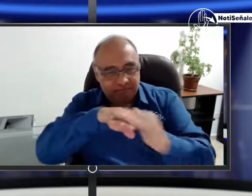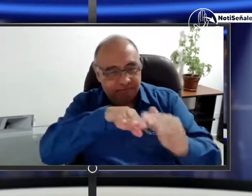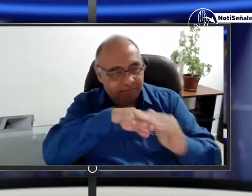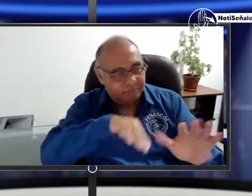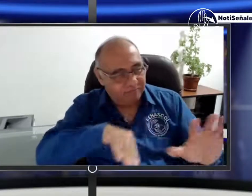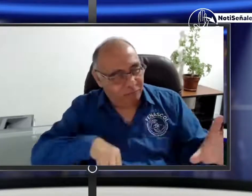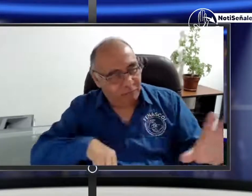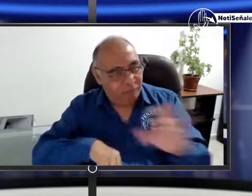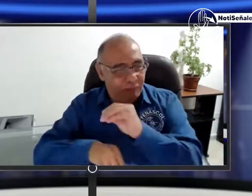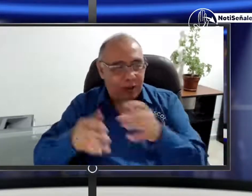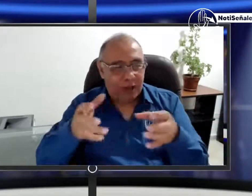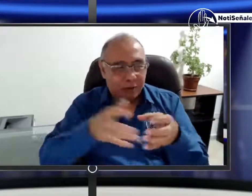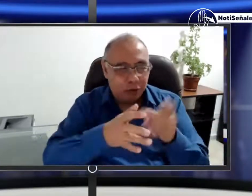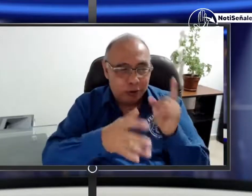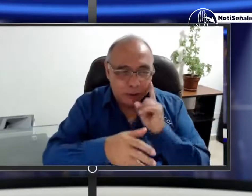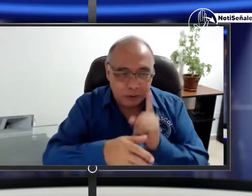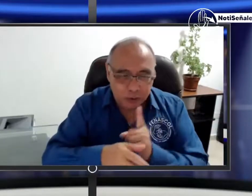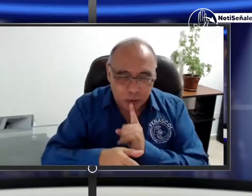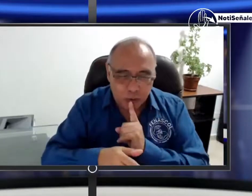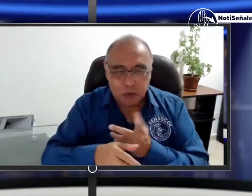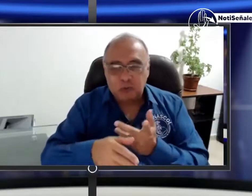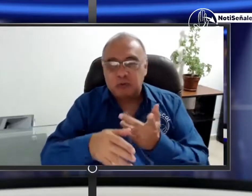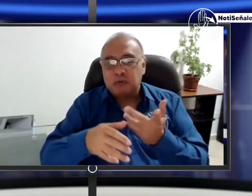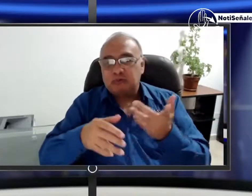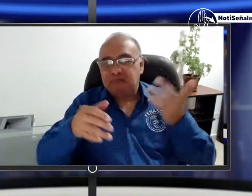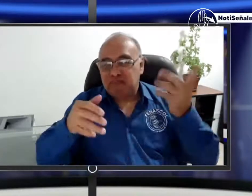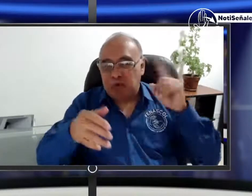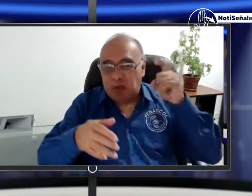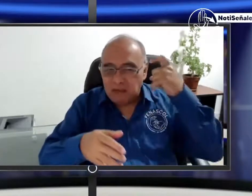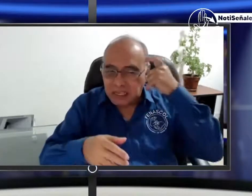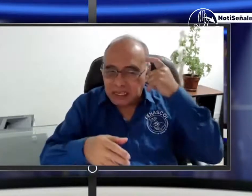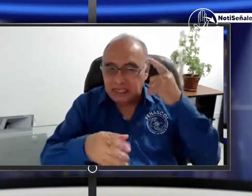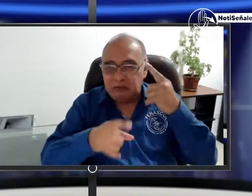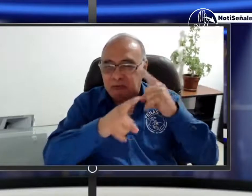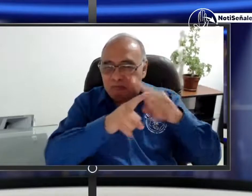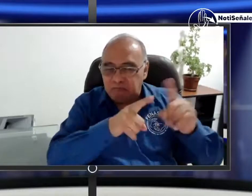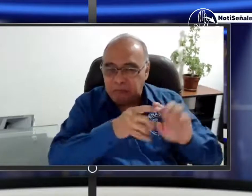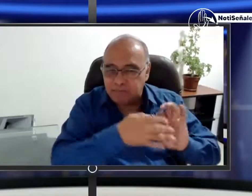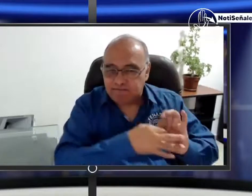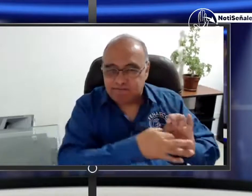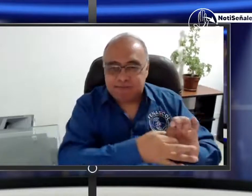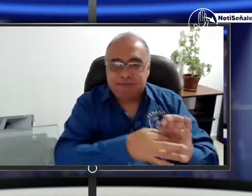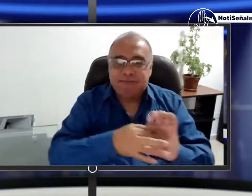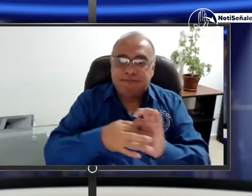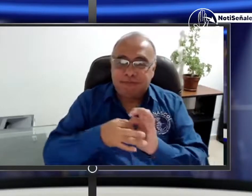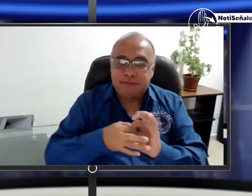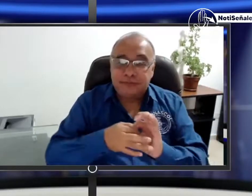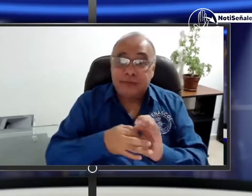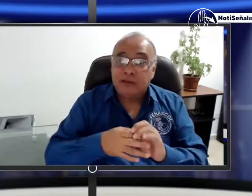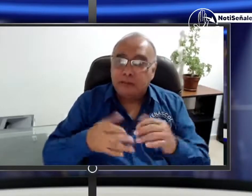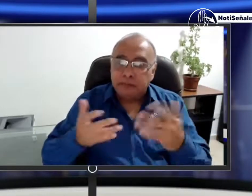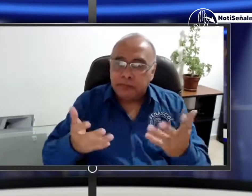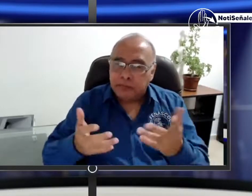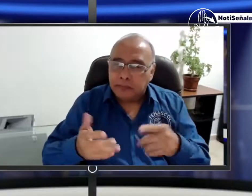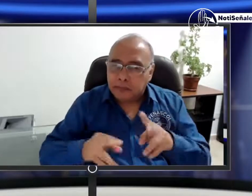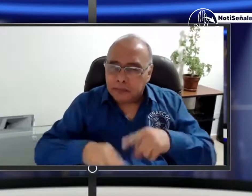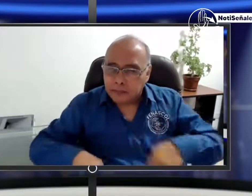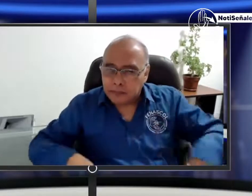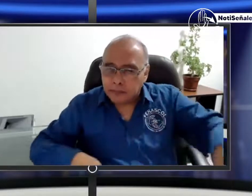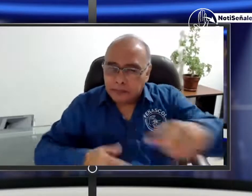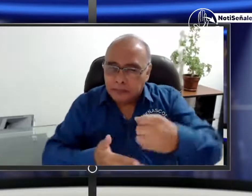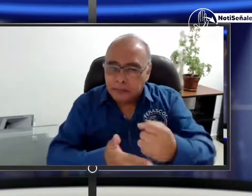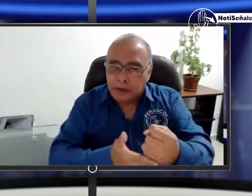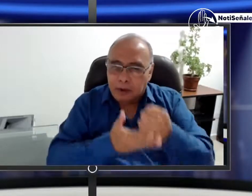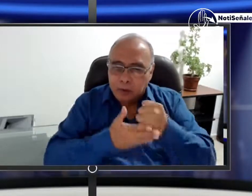w quiere hacer una invitación a todas las asociaciones de sordos gobierno gentes